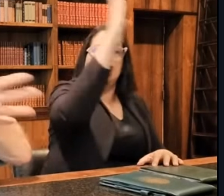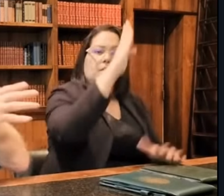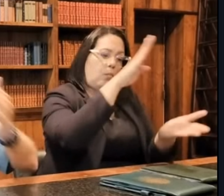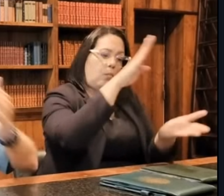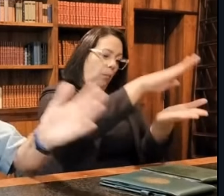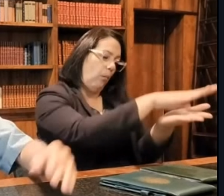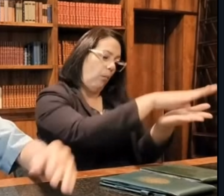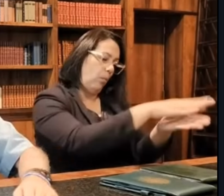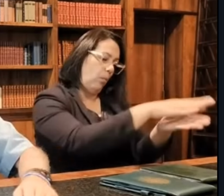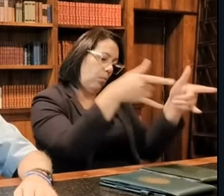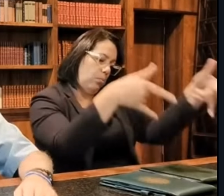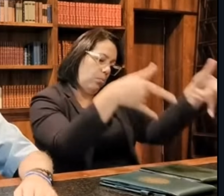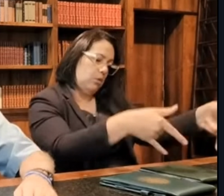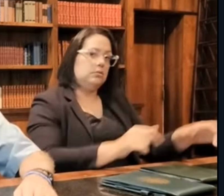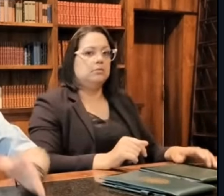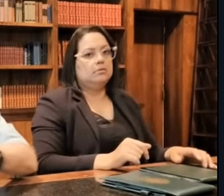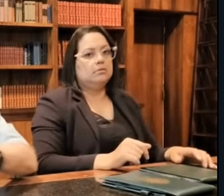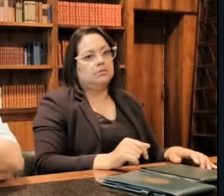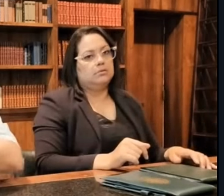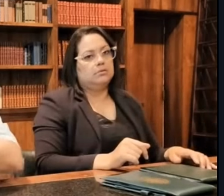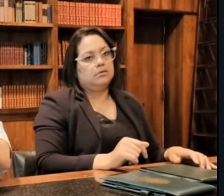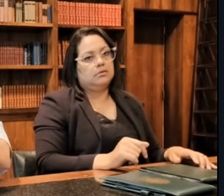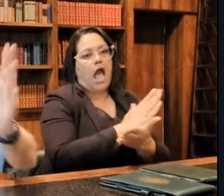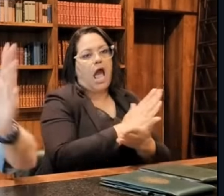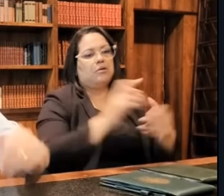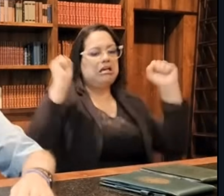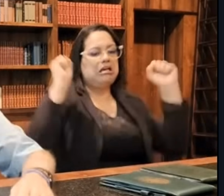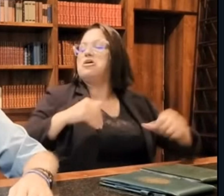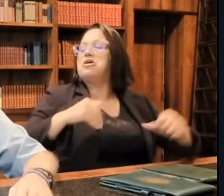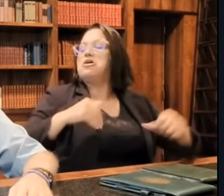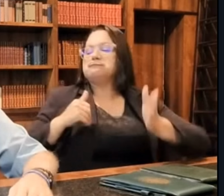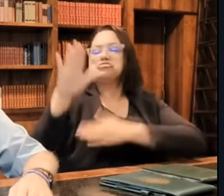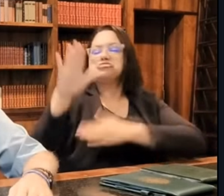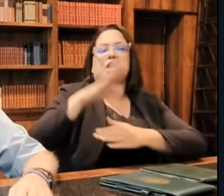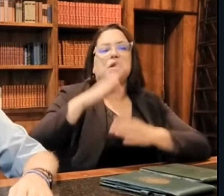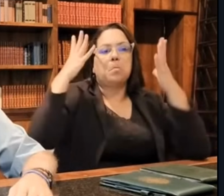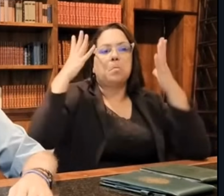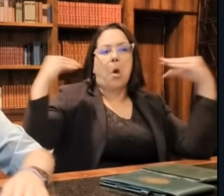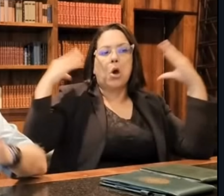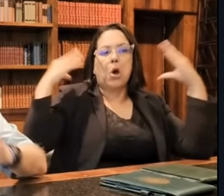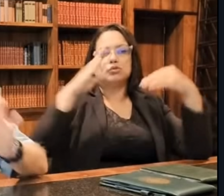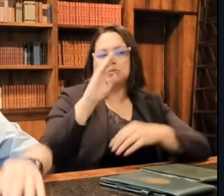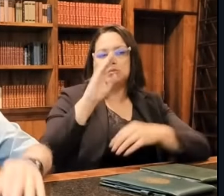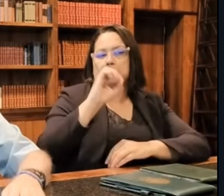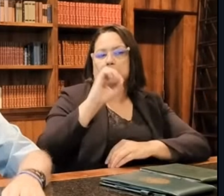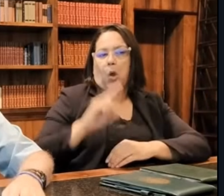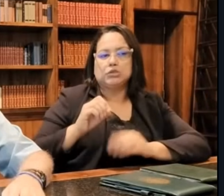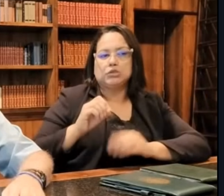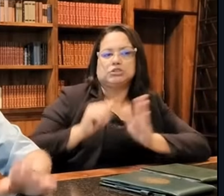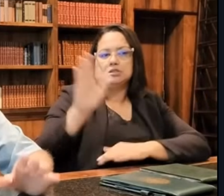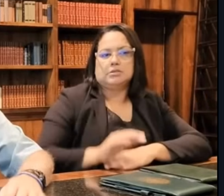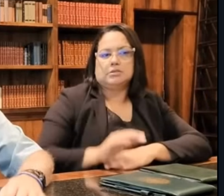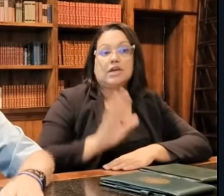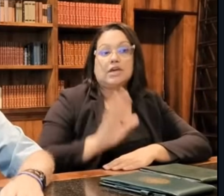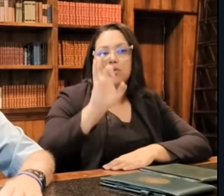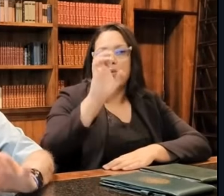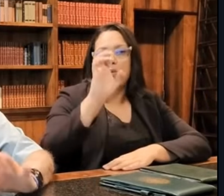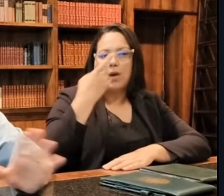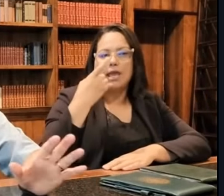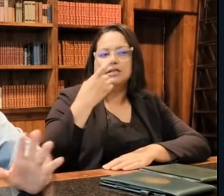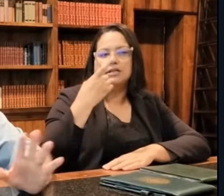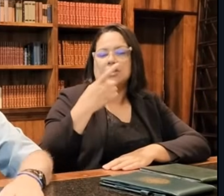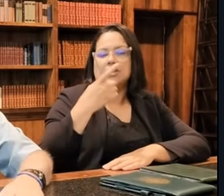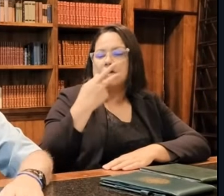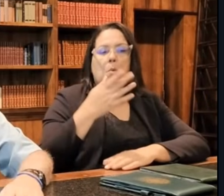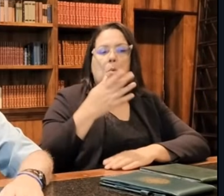caráter aprovado. E o caráter aprovado, esperança. Que Deus sempre esteja na frente da nossa